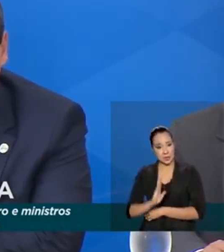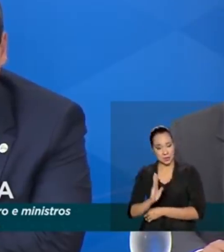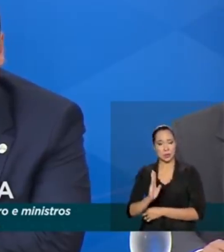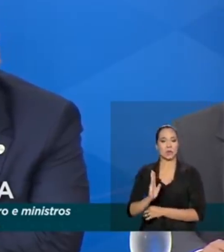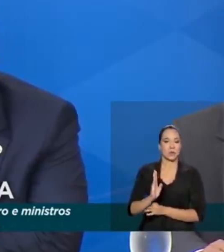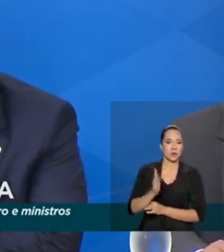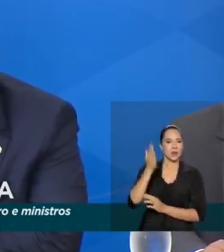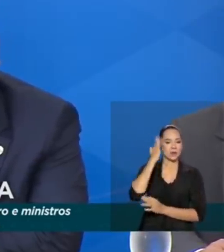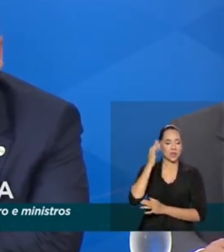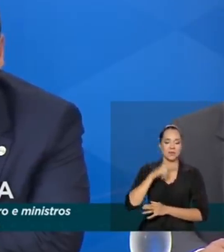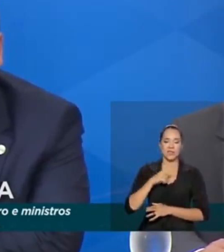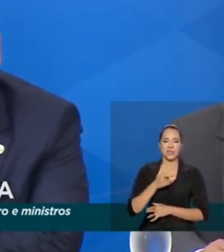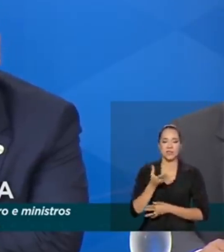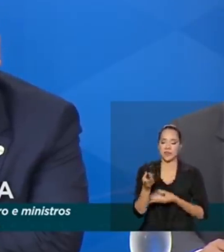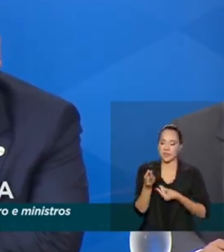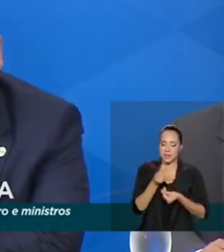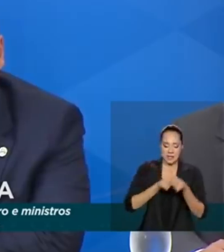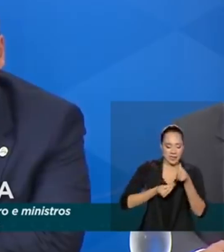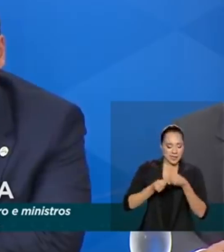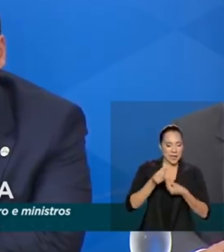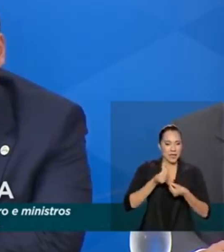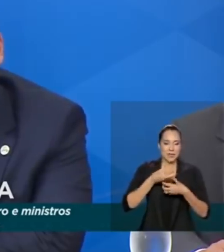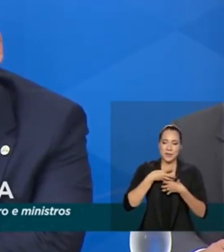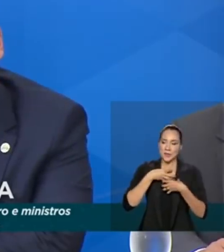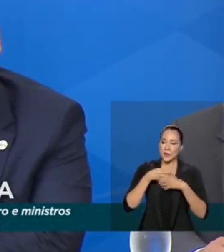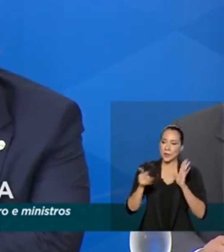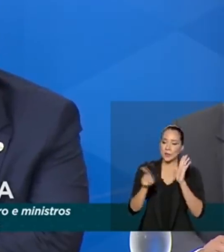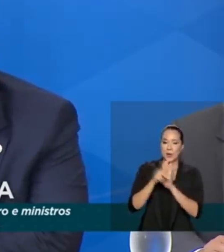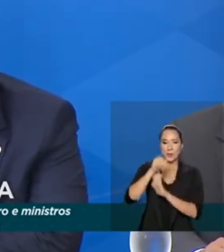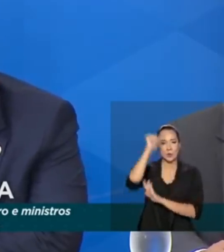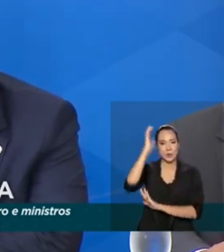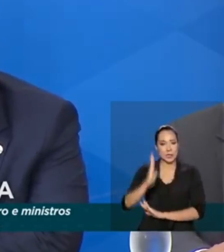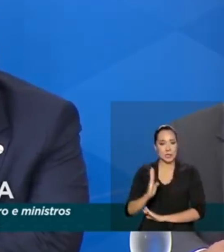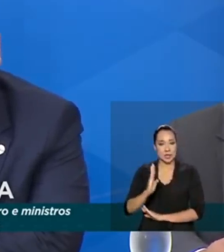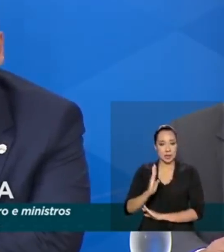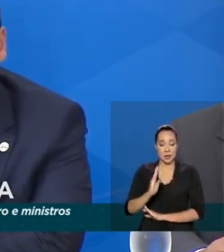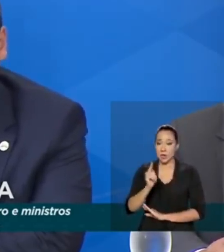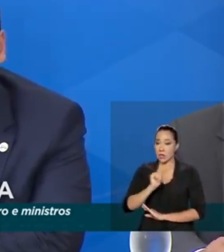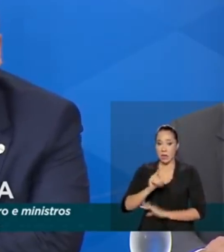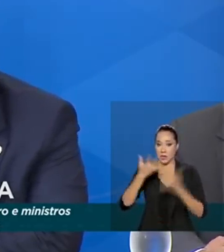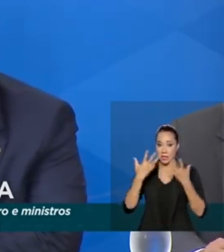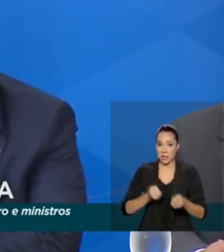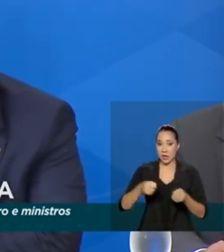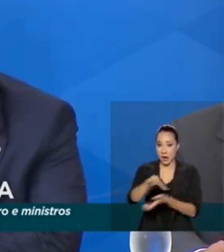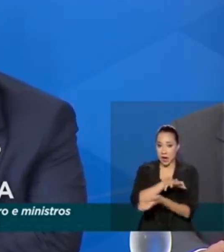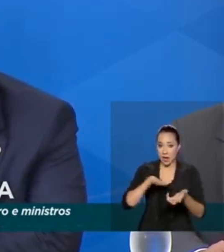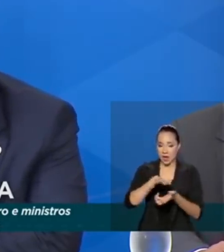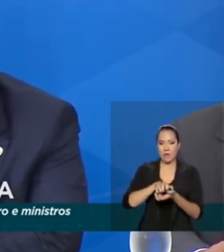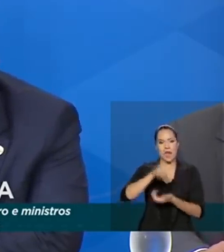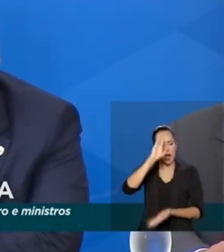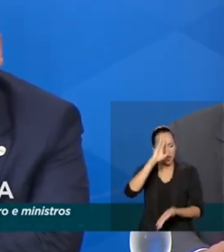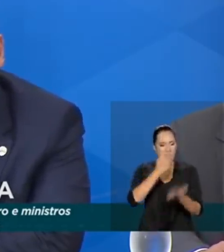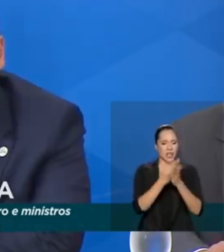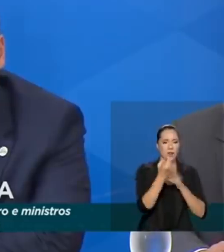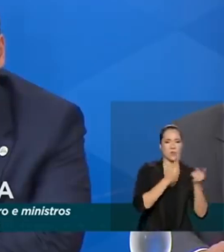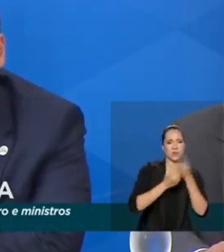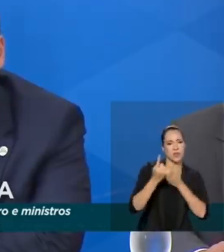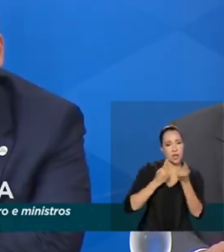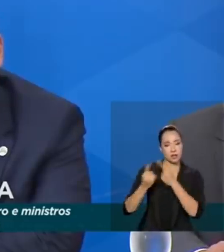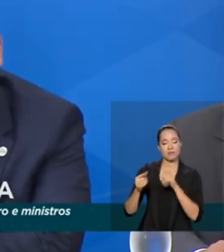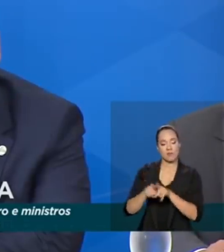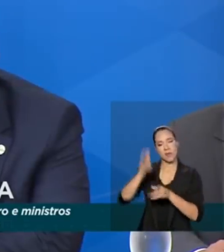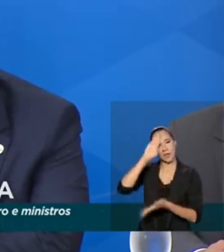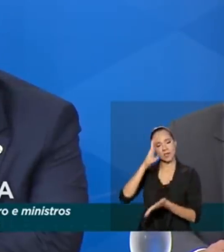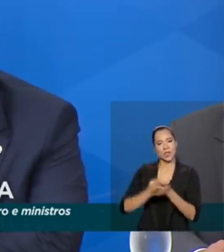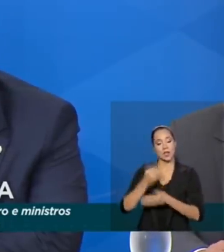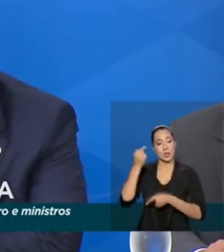tiveram essa sensibilidade, essa brasilidade, né, não aderiram a esse movimento, acreditaram no diálogo e acreditaram nas